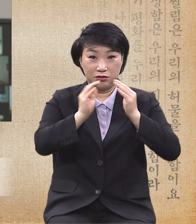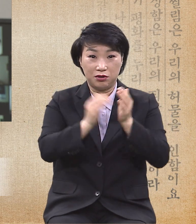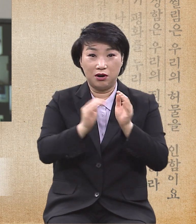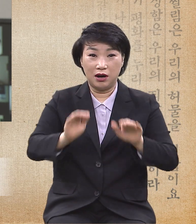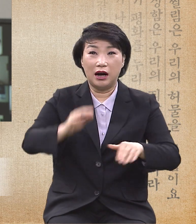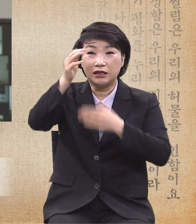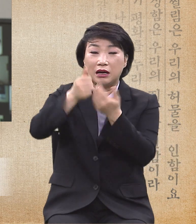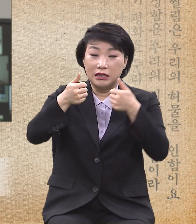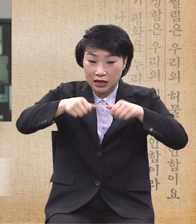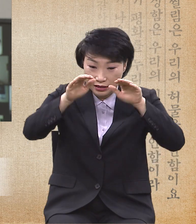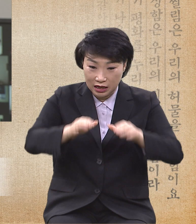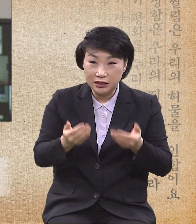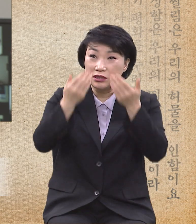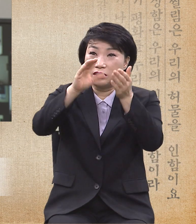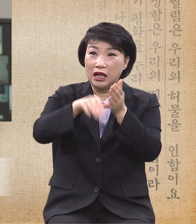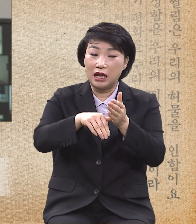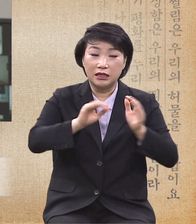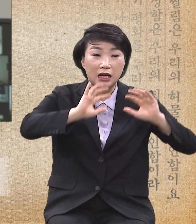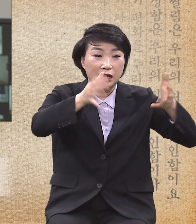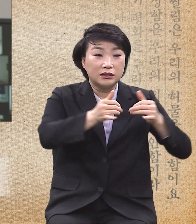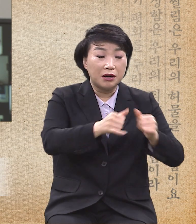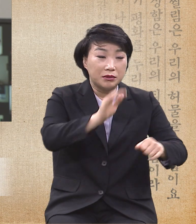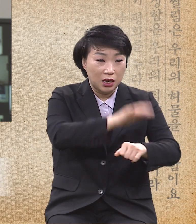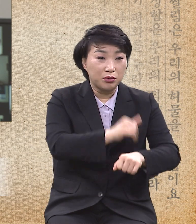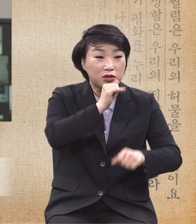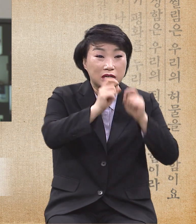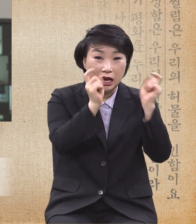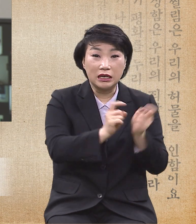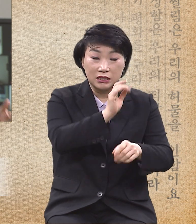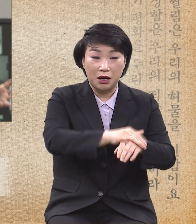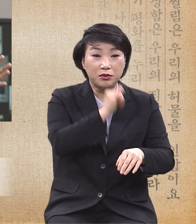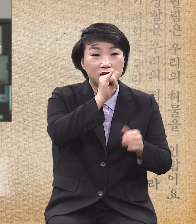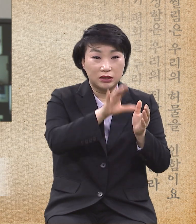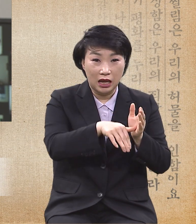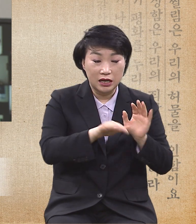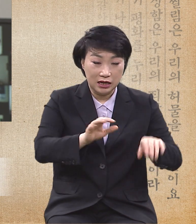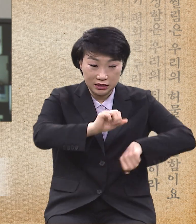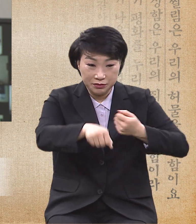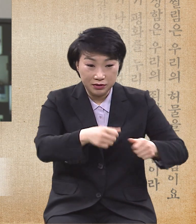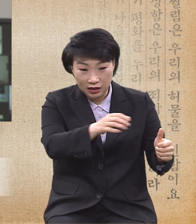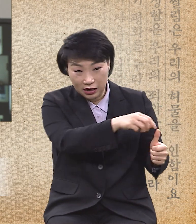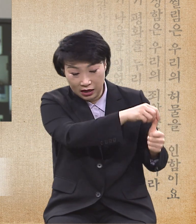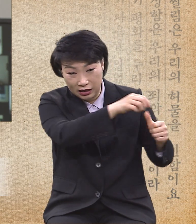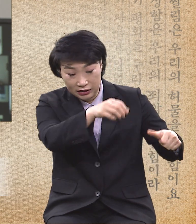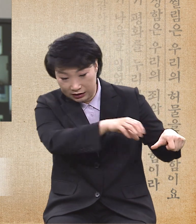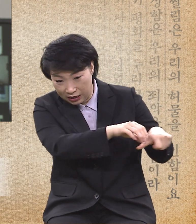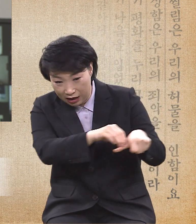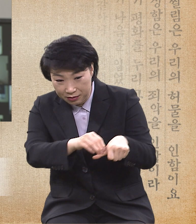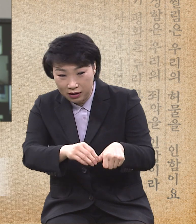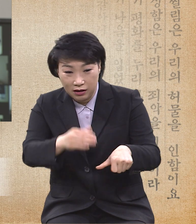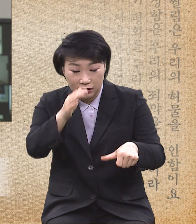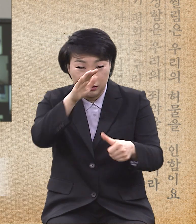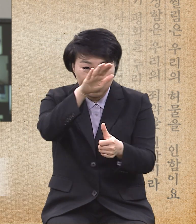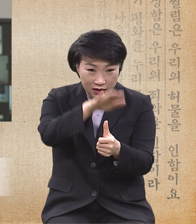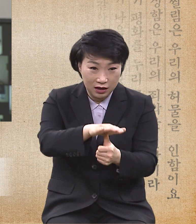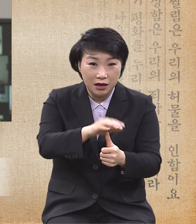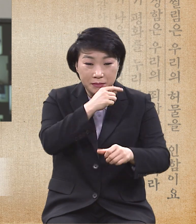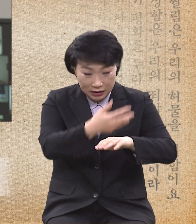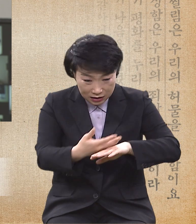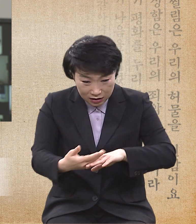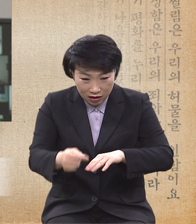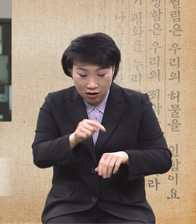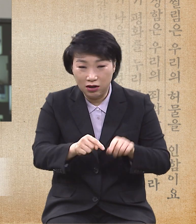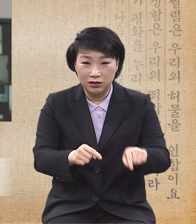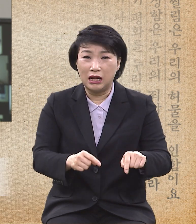하나님께 제사할 때마다, 백성이 잘못하고 개인이 잘못할 때마다 짐승을 잡아서 피 흘려가면 나는 이렇게 죽어야